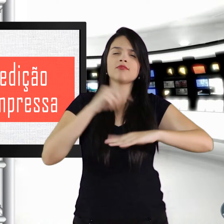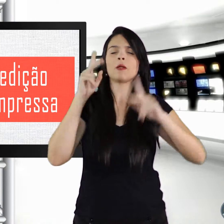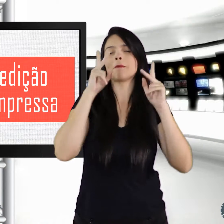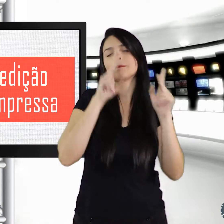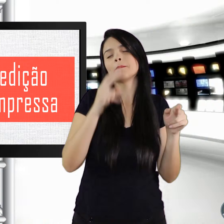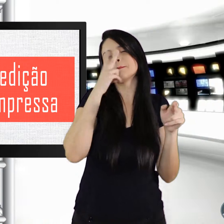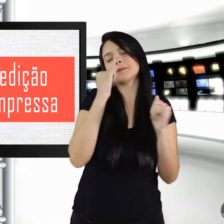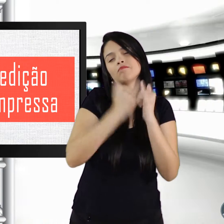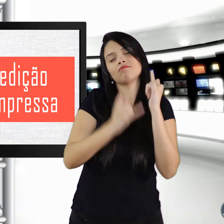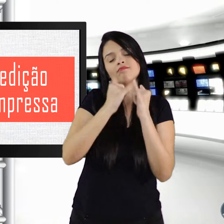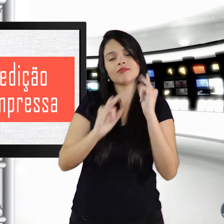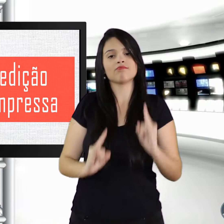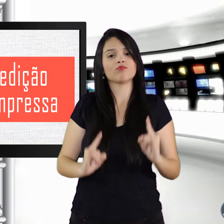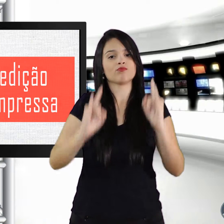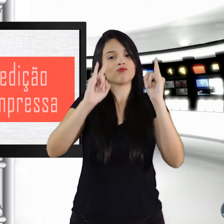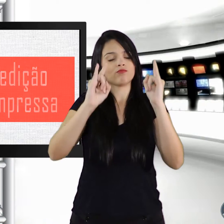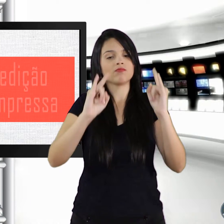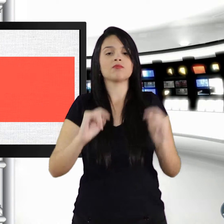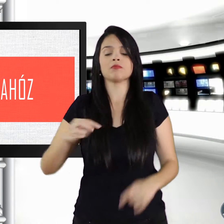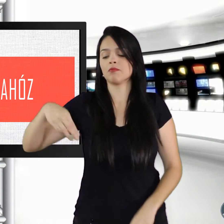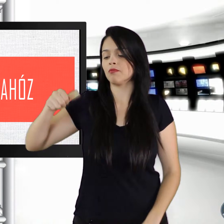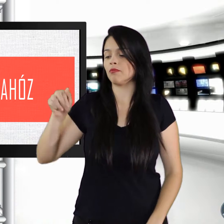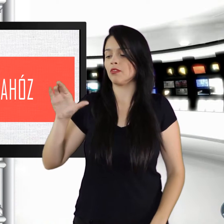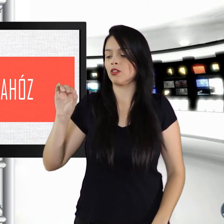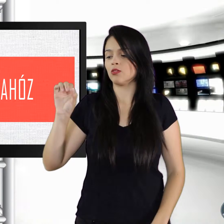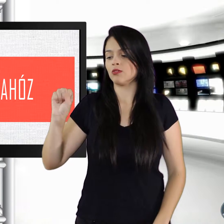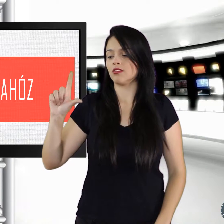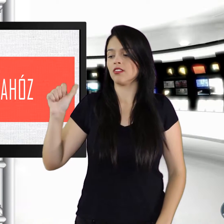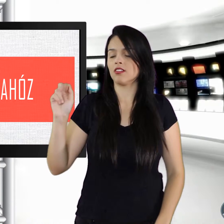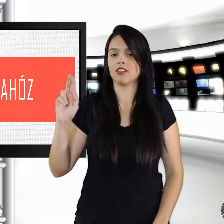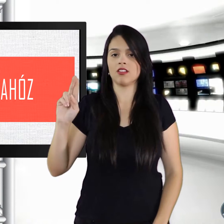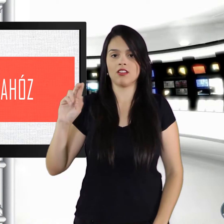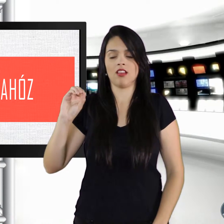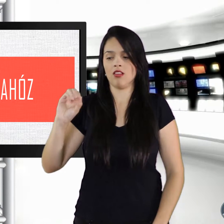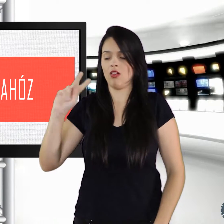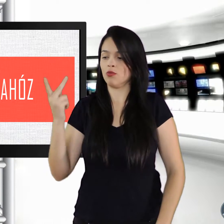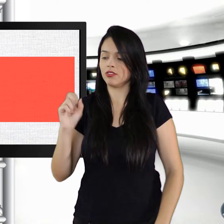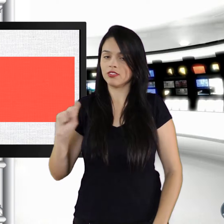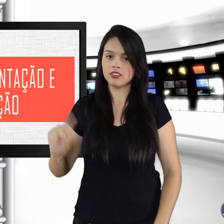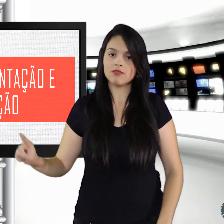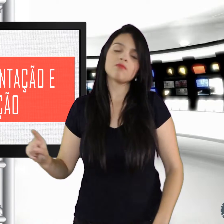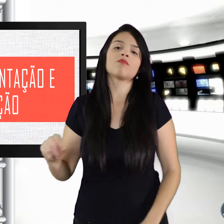elevador. Marcos Laus, proprietário da Armel Movimentação e